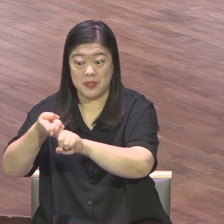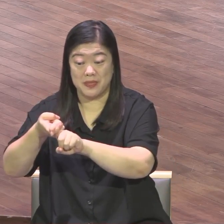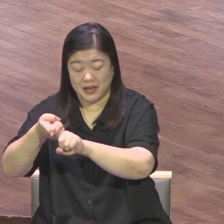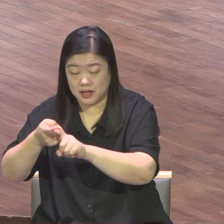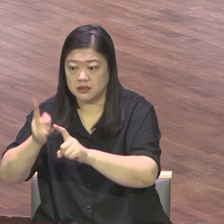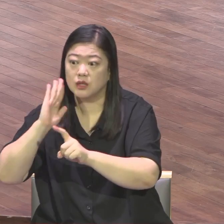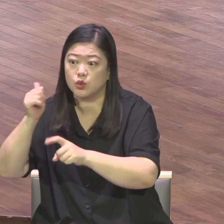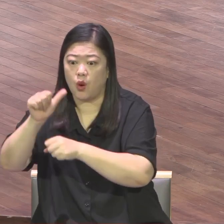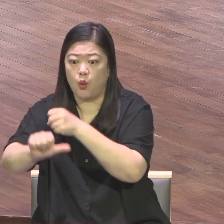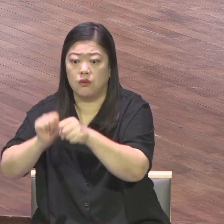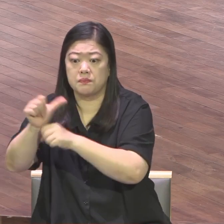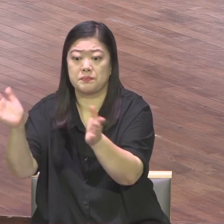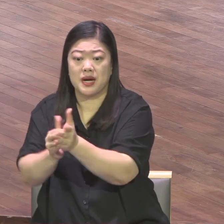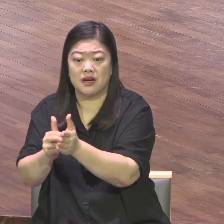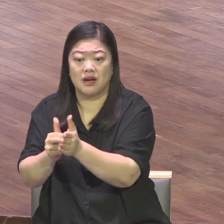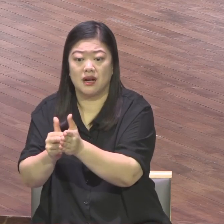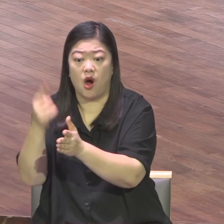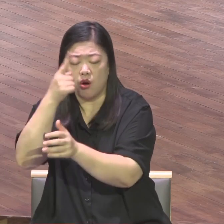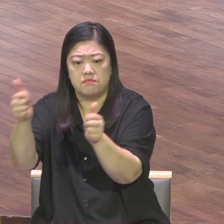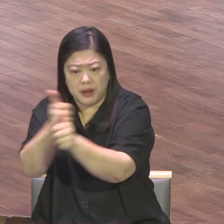막 내가 나갈 기다 나가든.